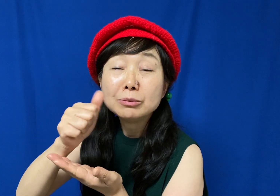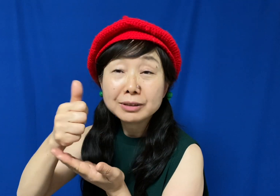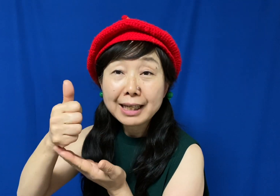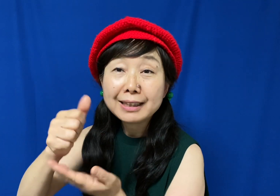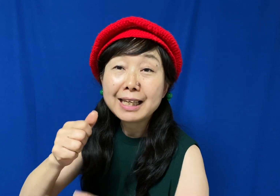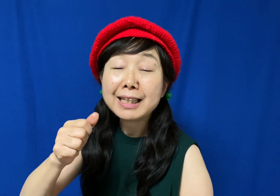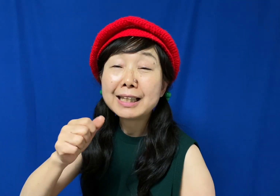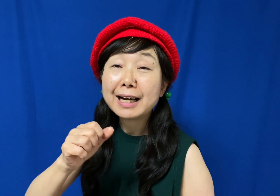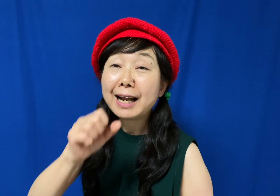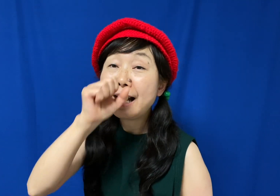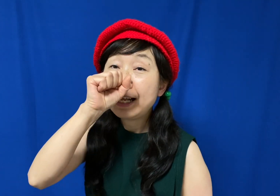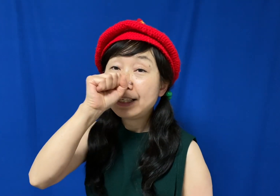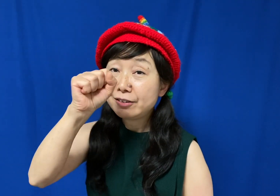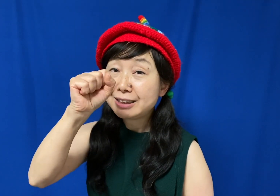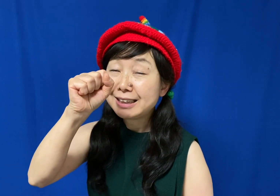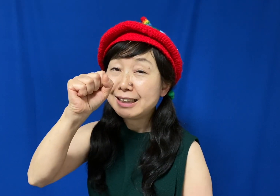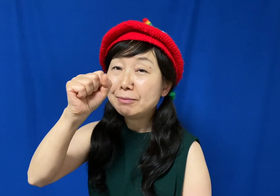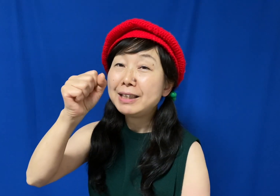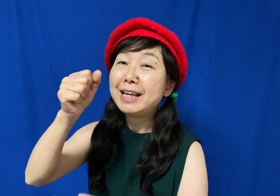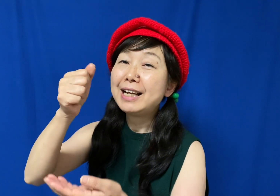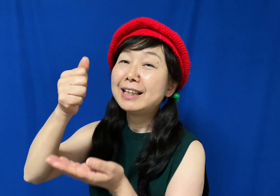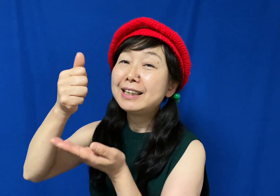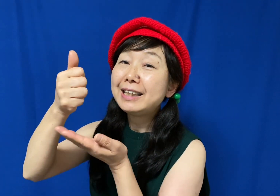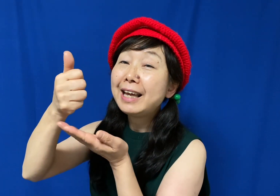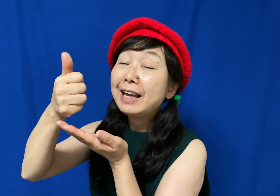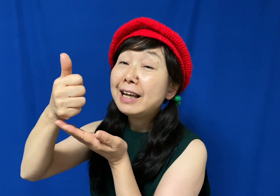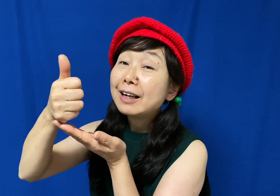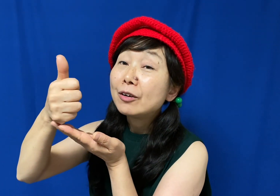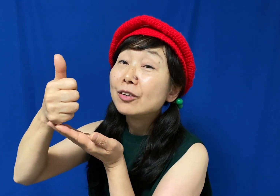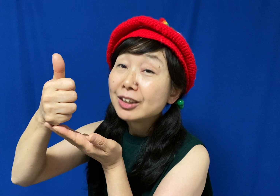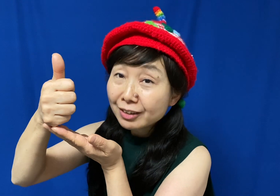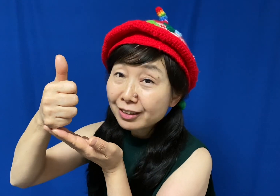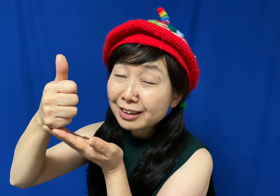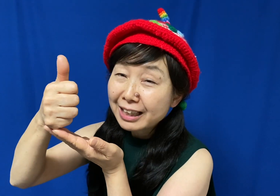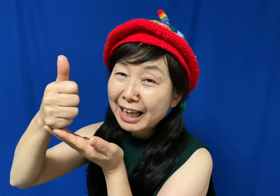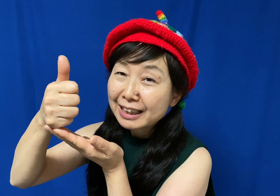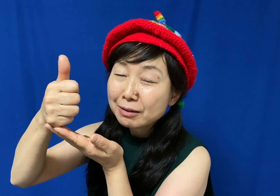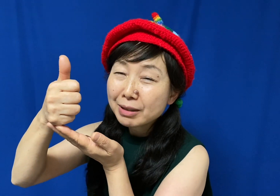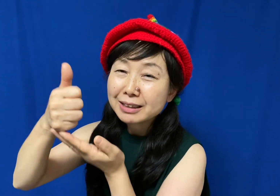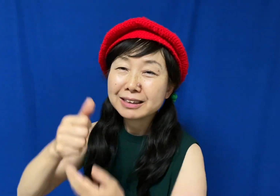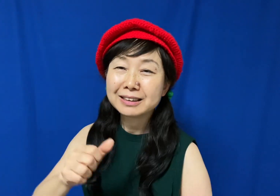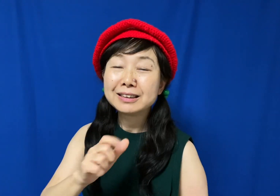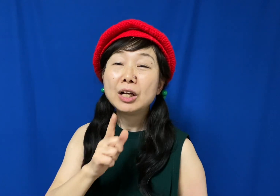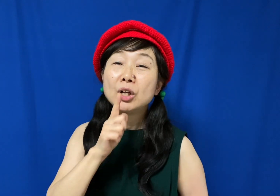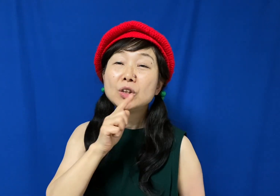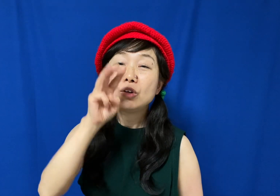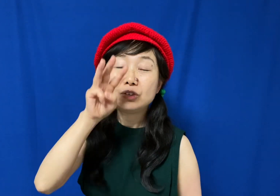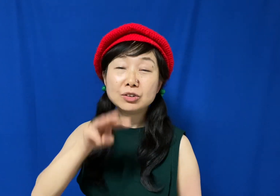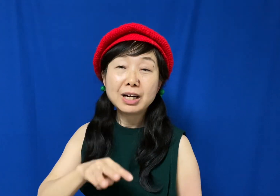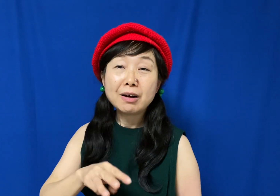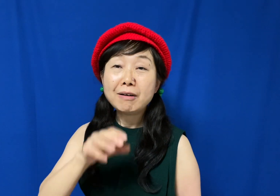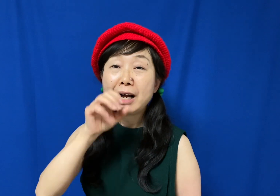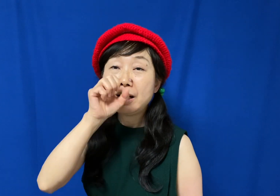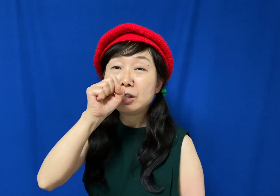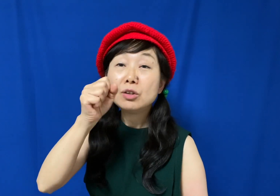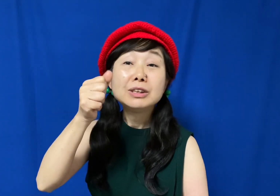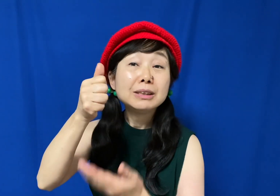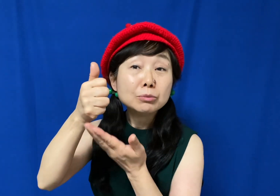よし胸って言いながら、よしまでやって、この人ってやってます。徳川吉